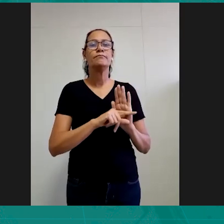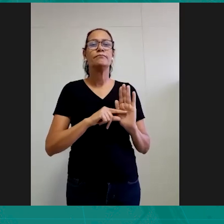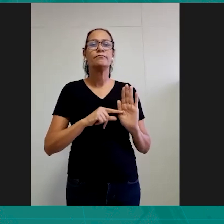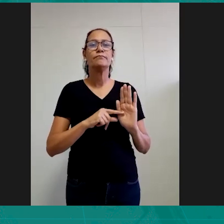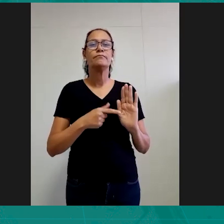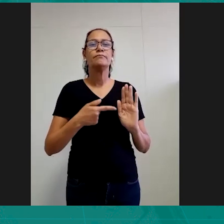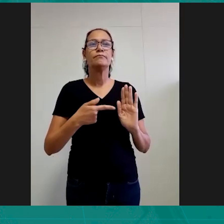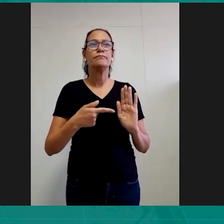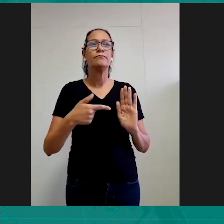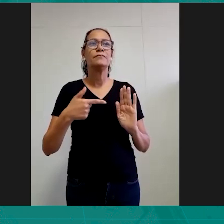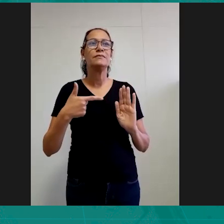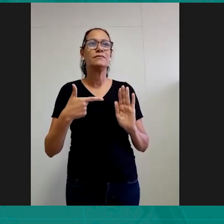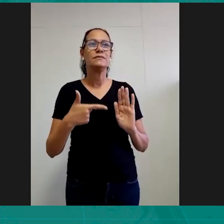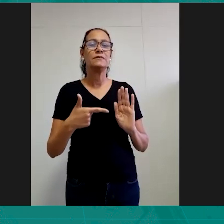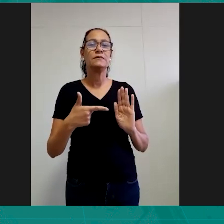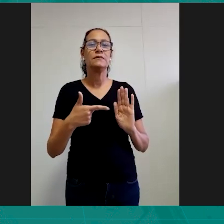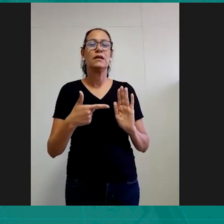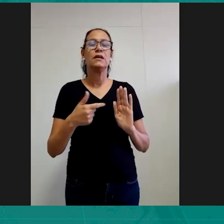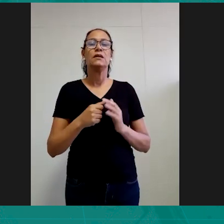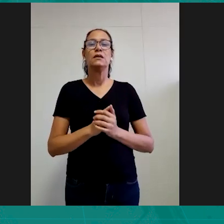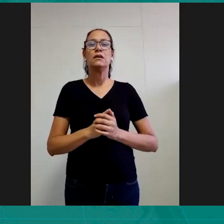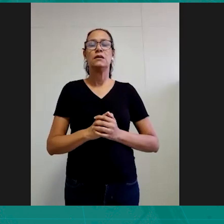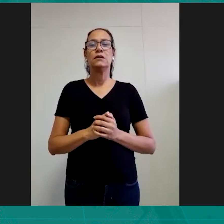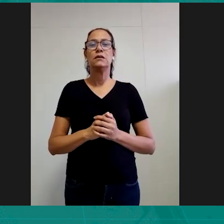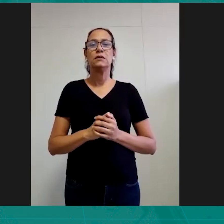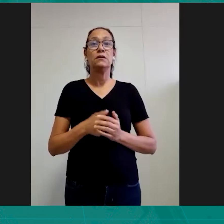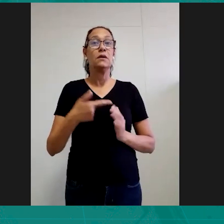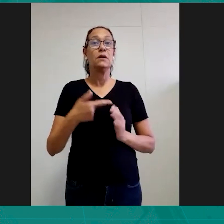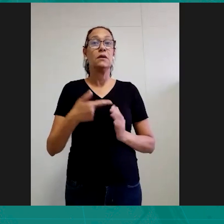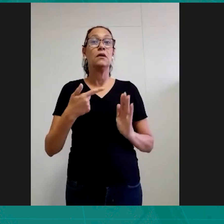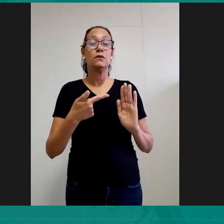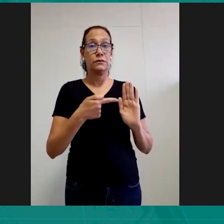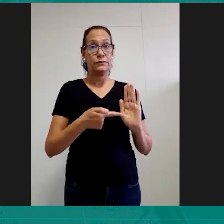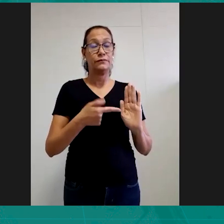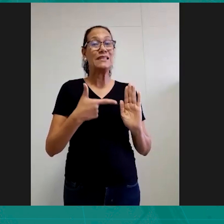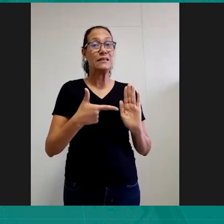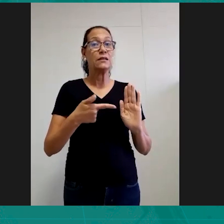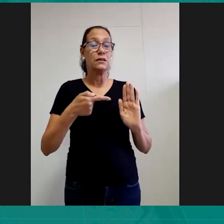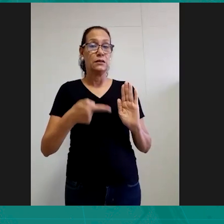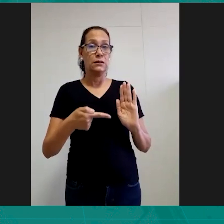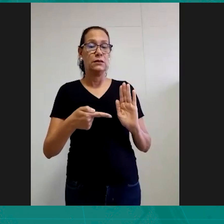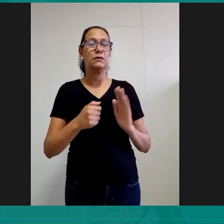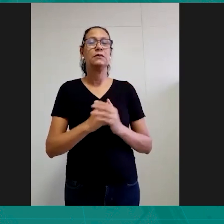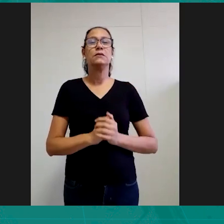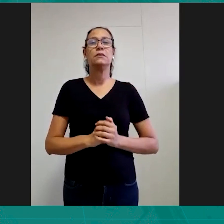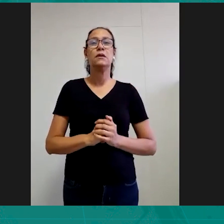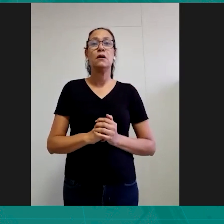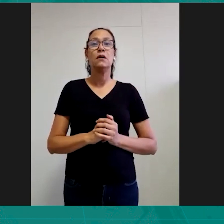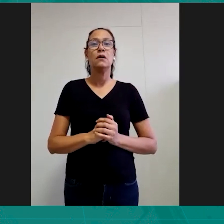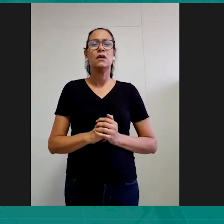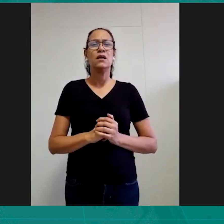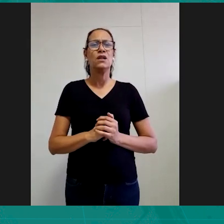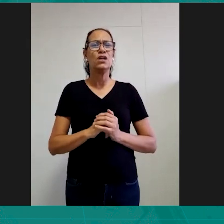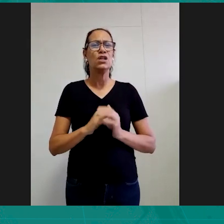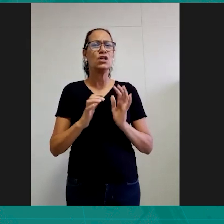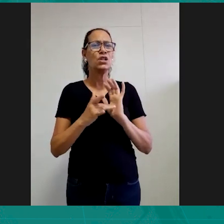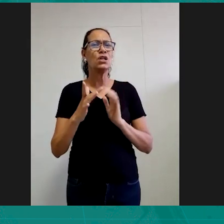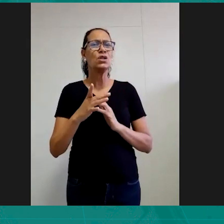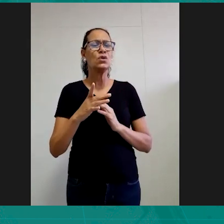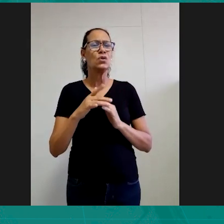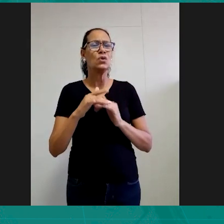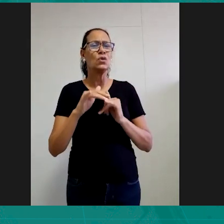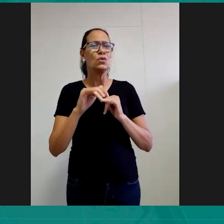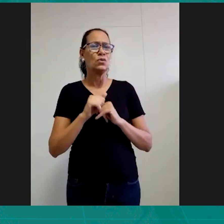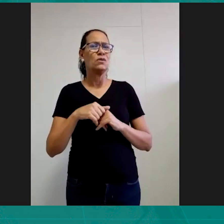de falar do Espírito Santo, ele entra no versículo 27, deixo-vos a paz, a minha paz vos